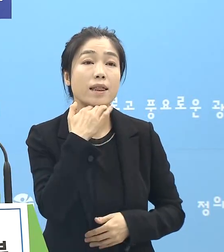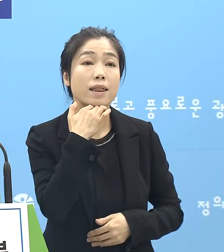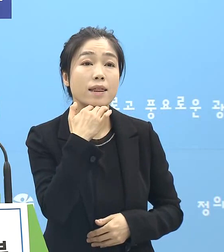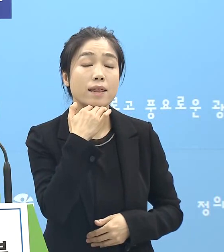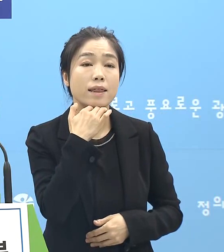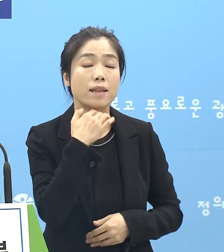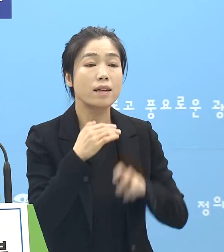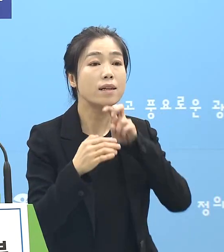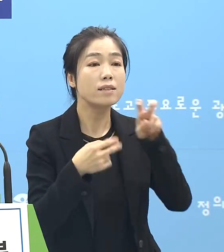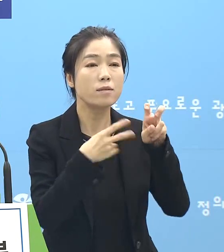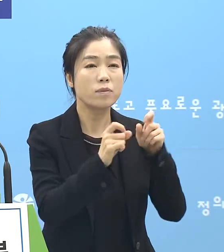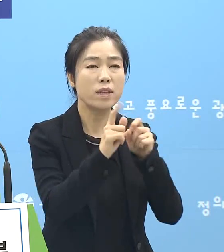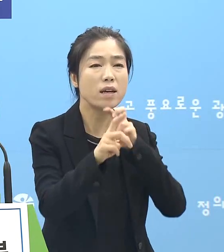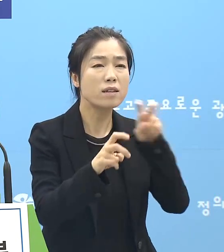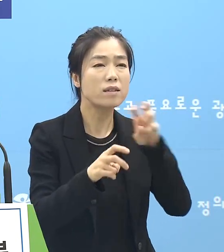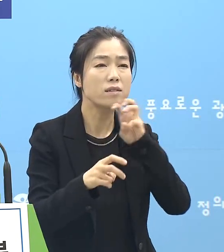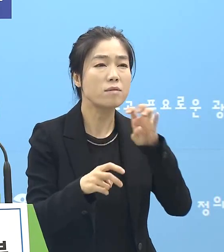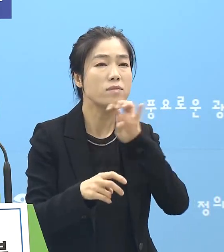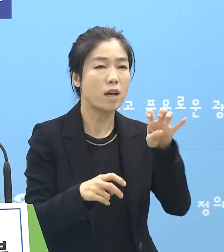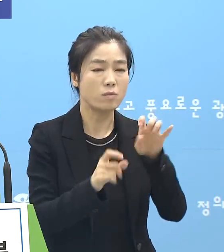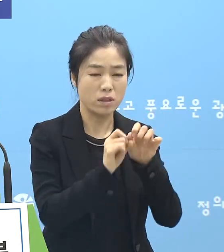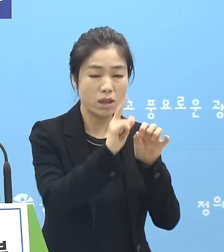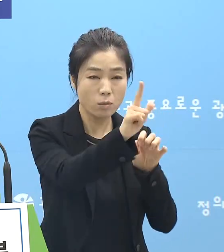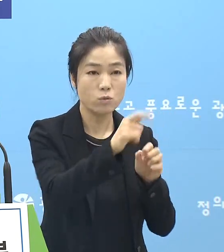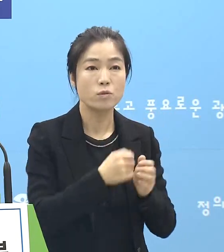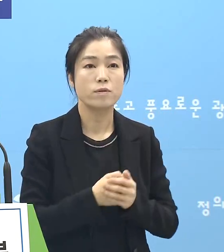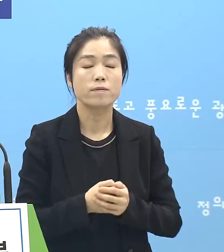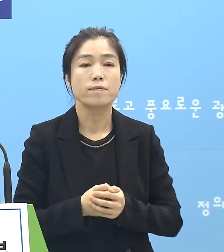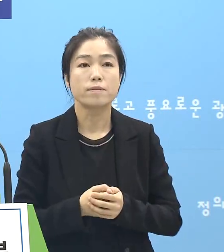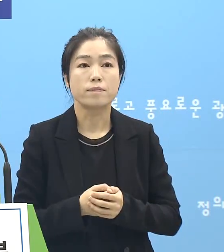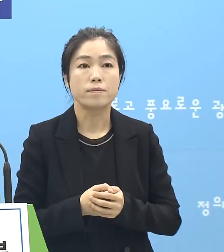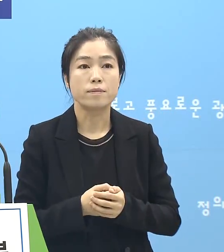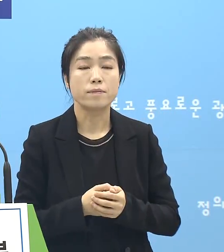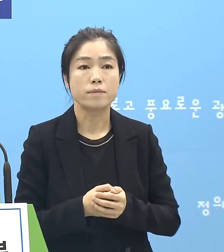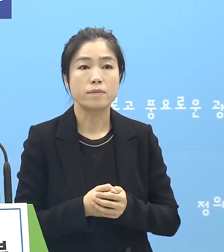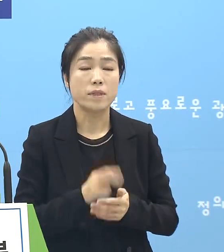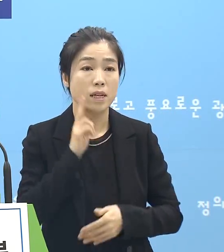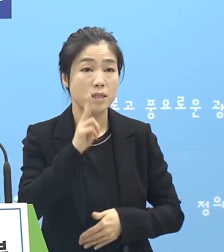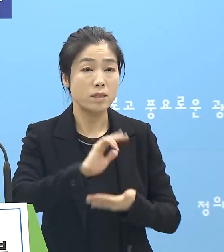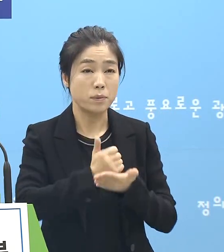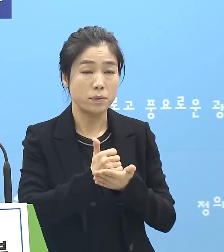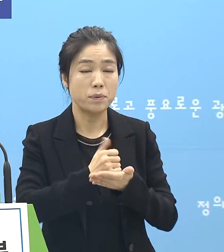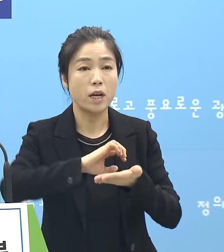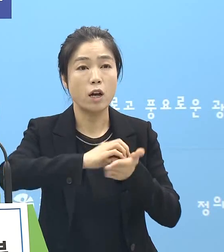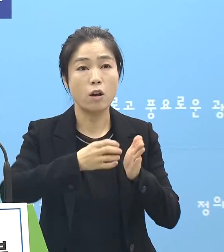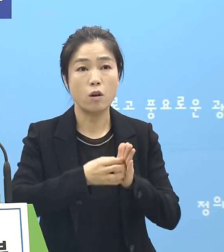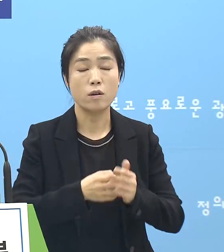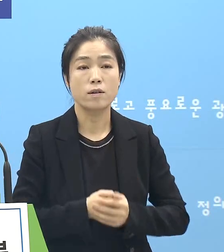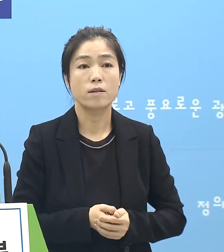연령별로는 지금 20대 주로 30대 40대에서 주로 많이 발생하고 있습니다. 중등도별 현황입니다.